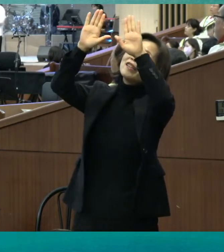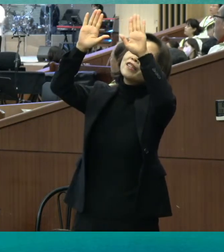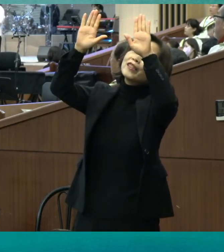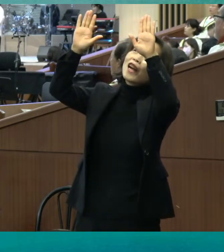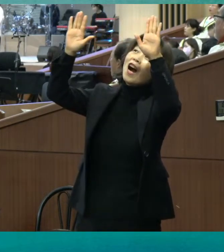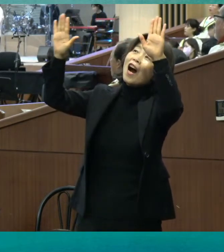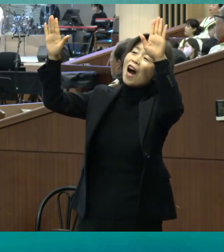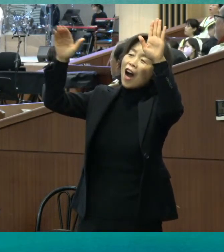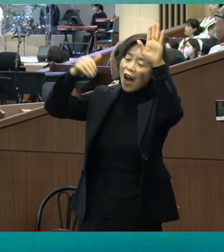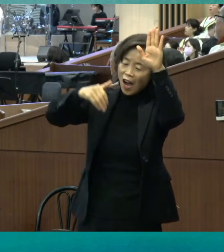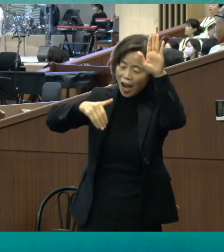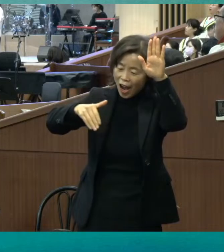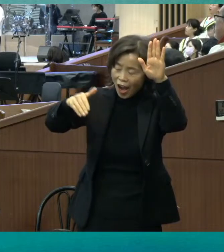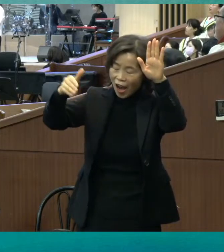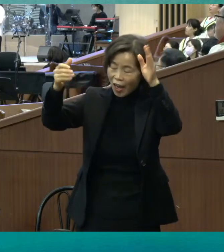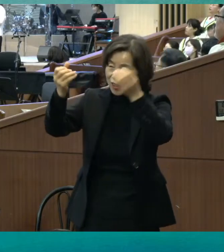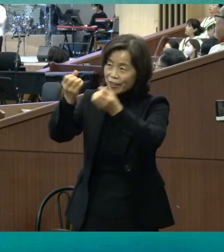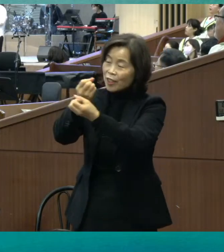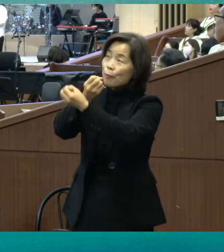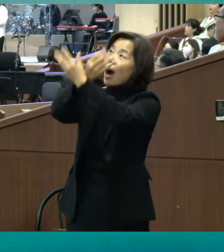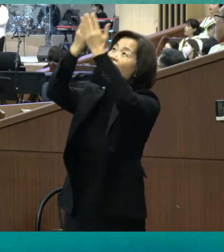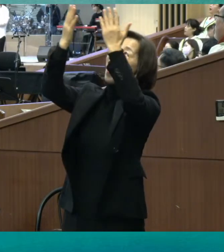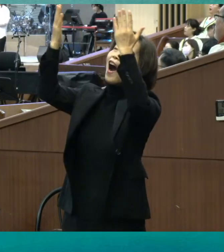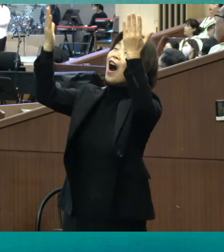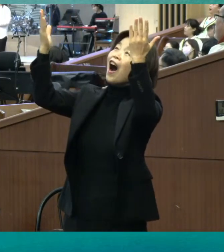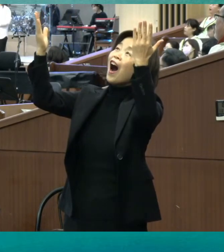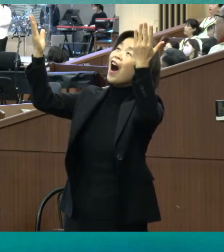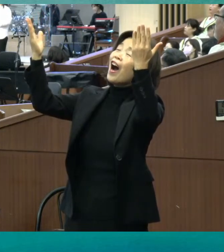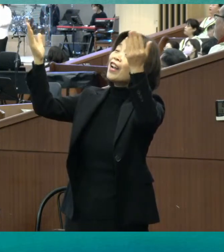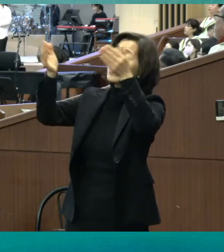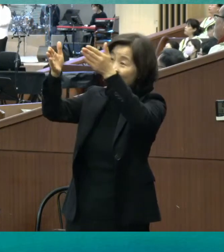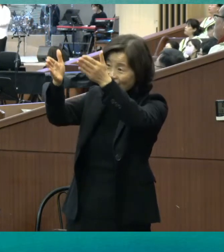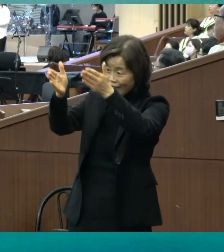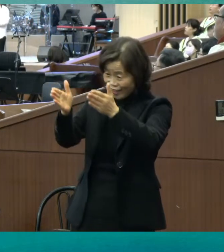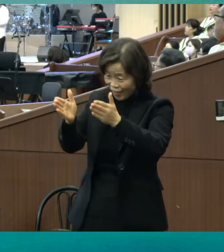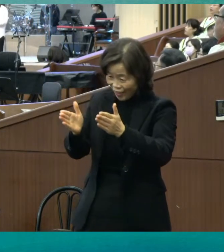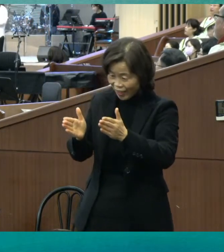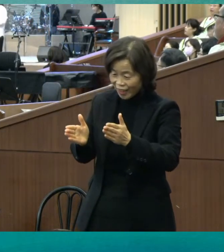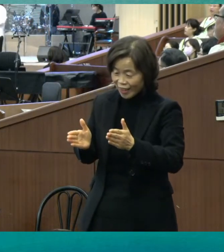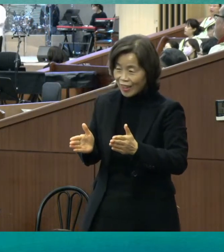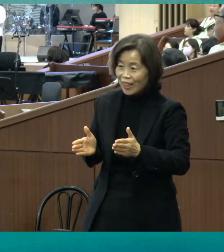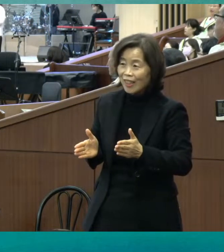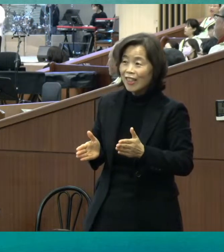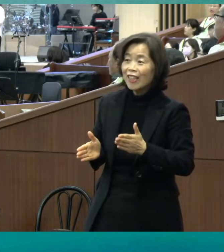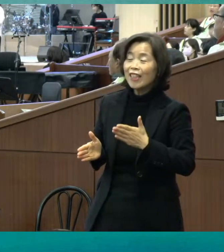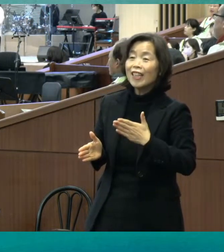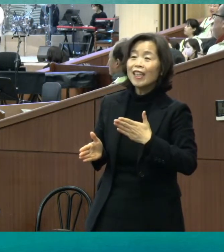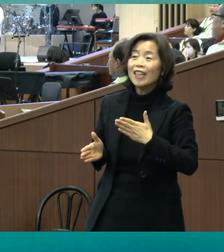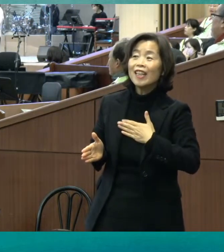하늘 가는 밝은 길이